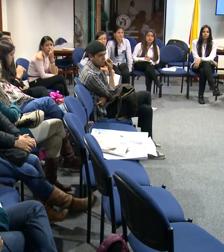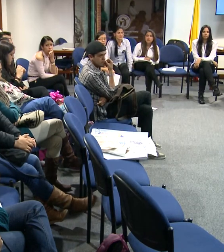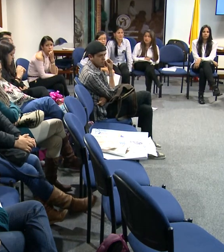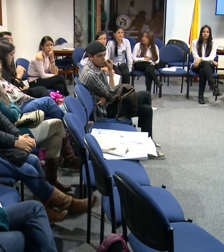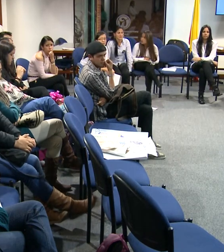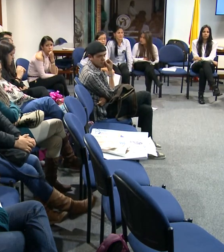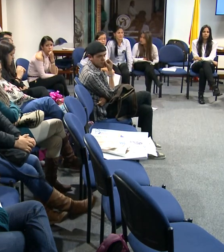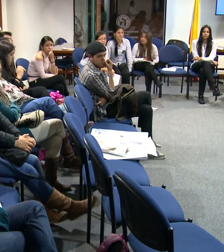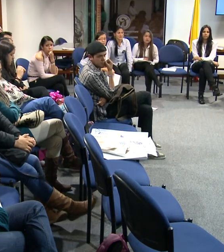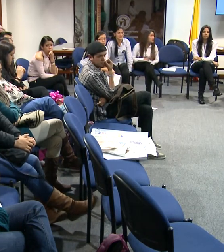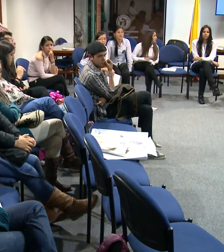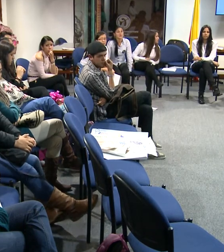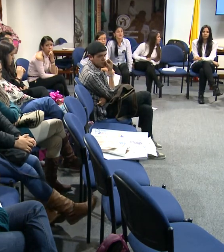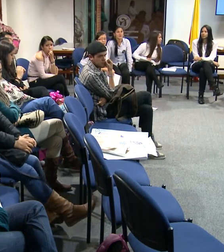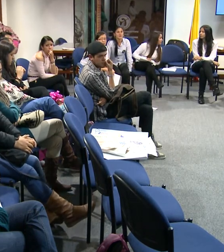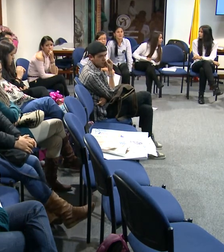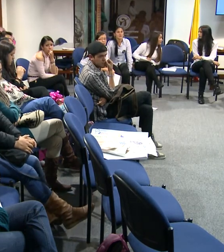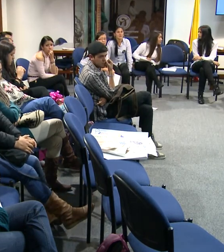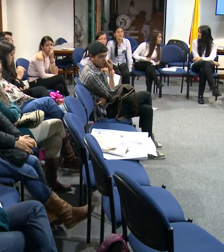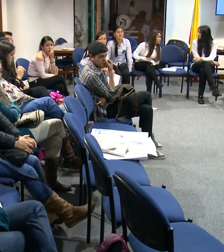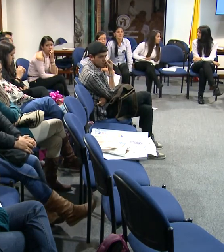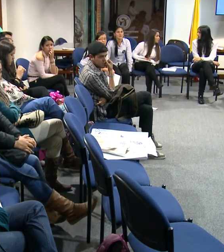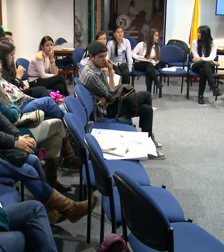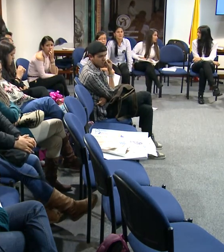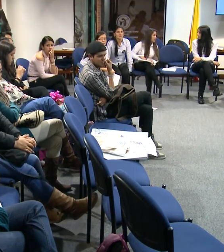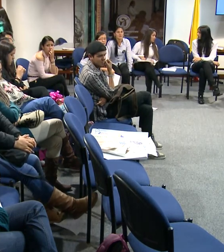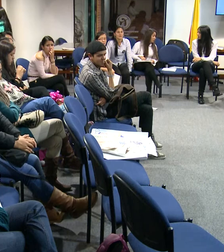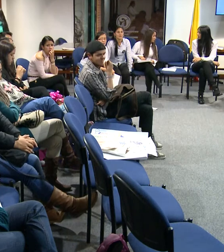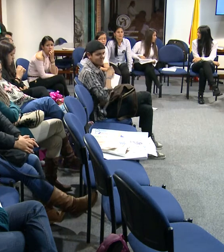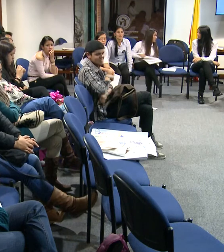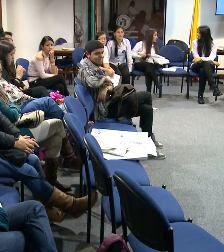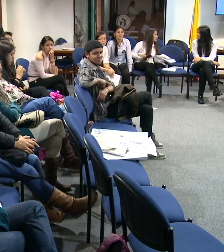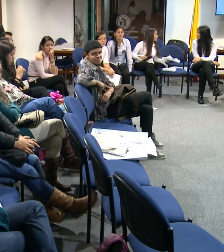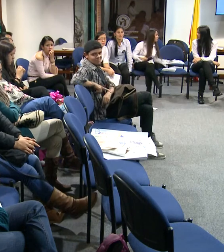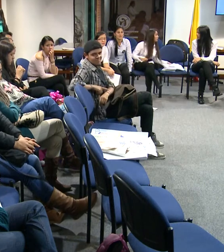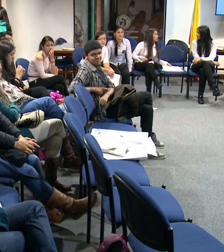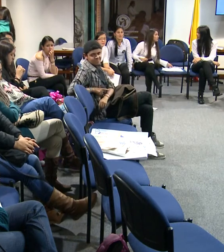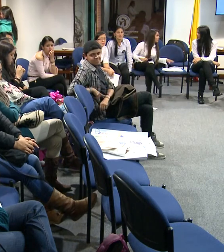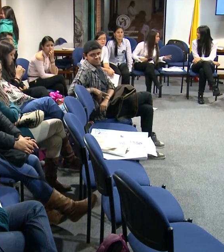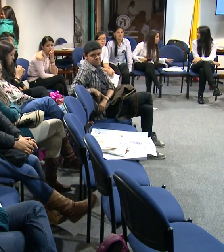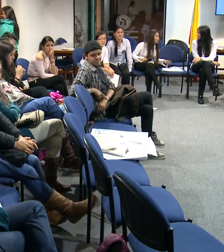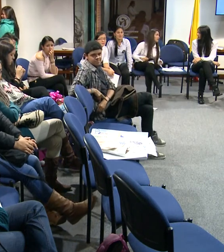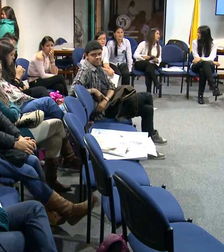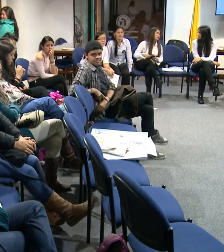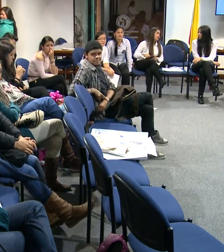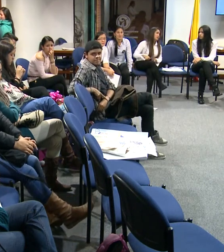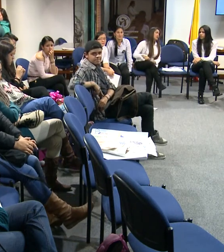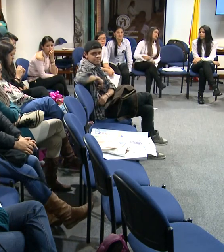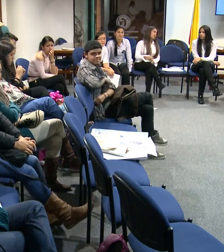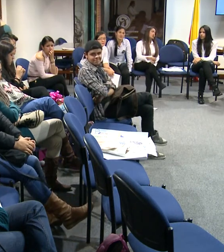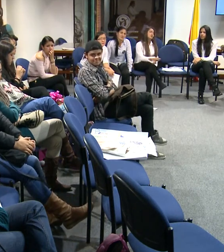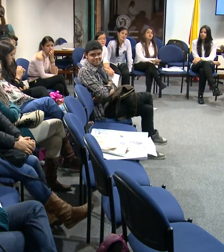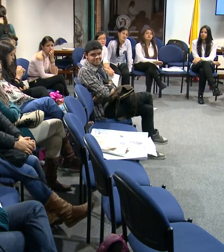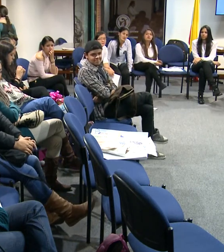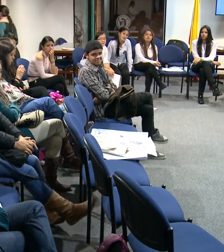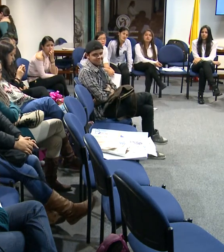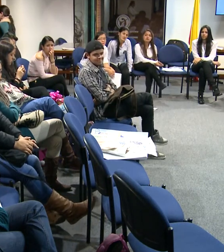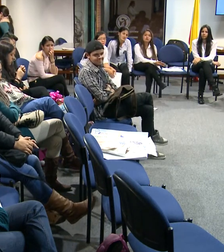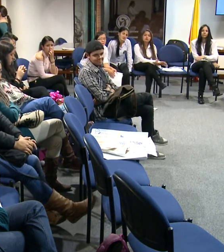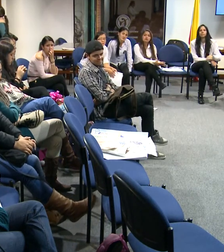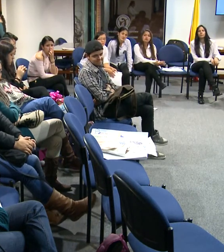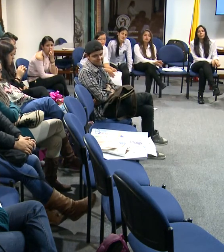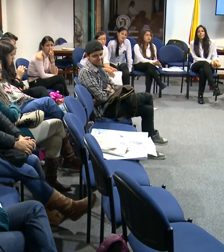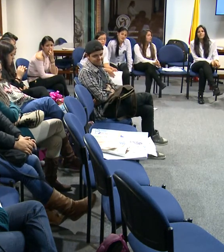ejemplo, tenemos un antecedente particular con el museo. El Museo Nacional, hemos tenido una relación bastante estrecha con